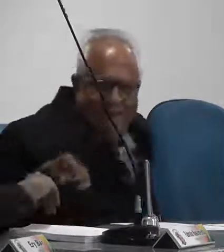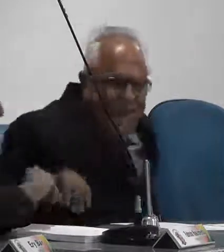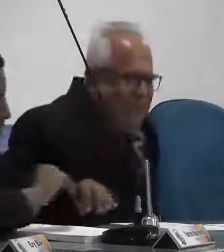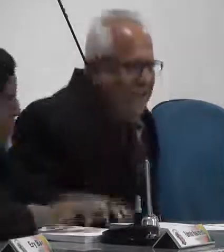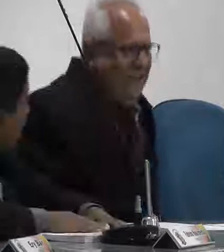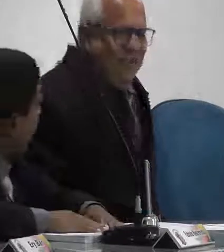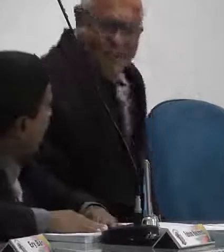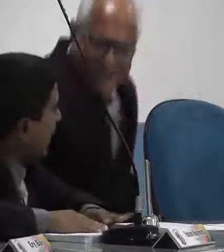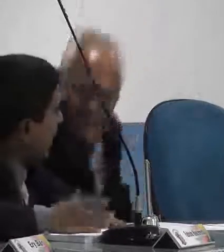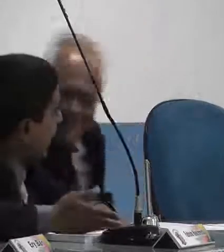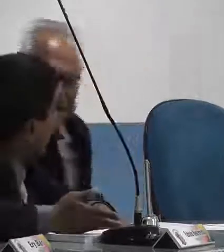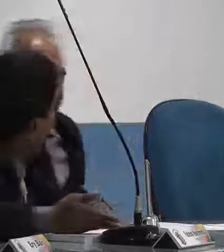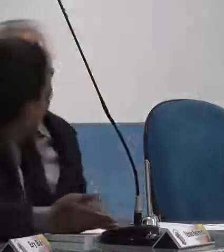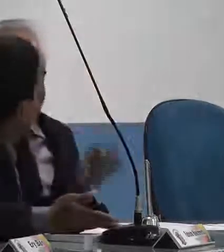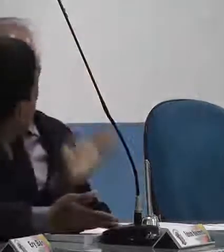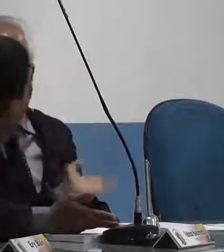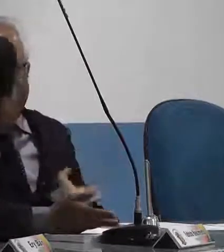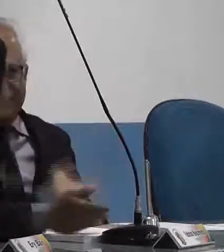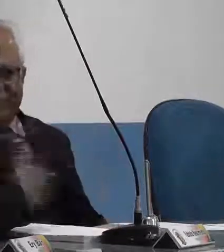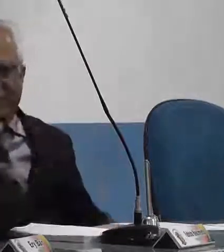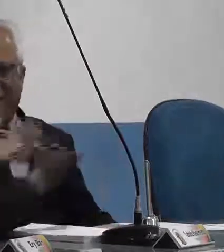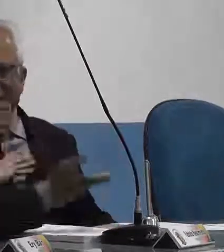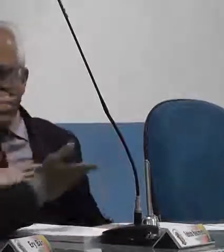O médico do povão.